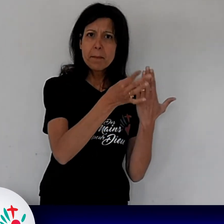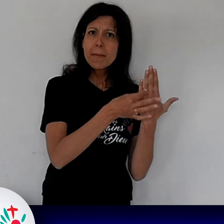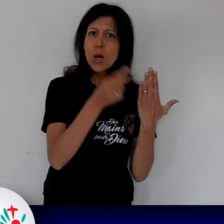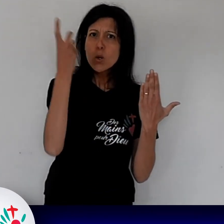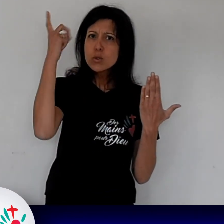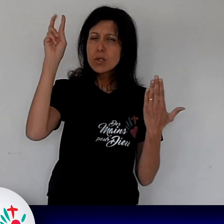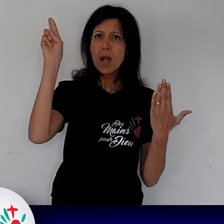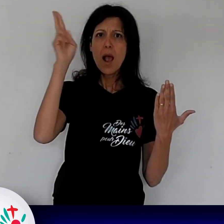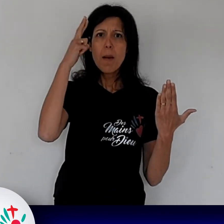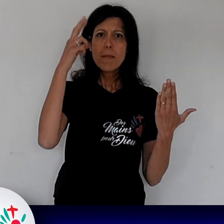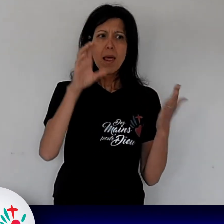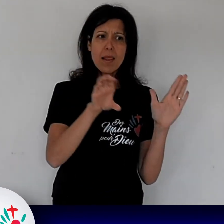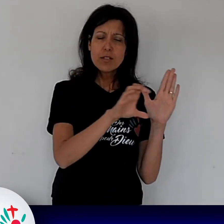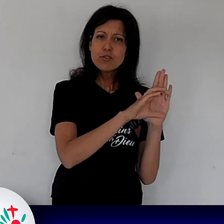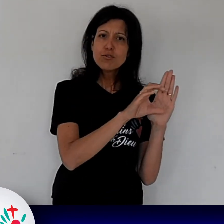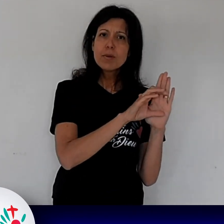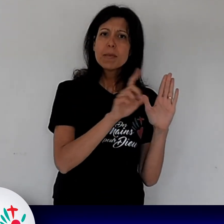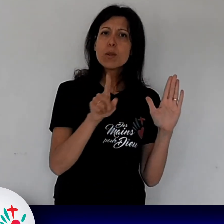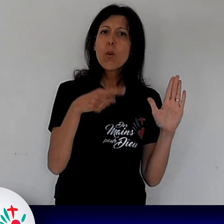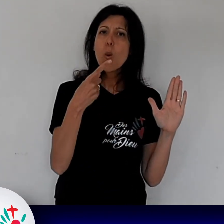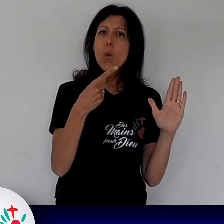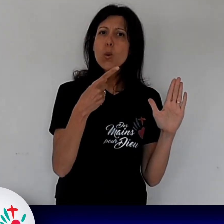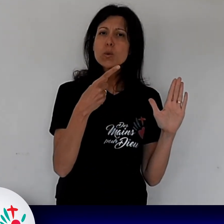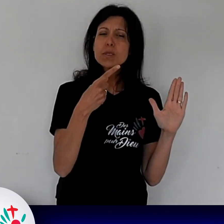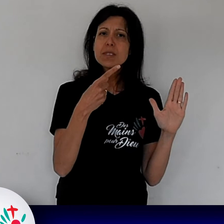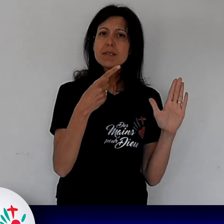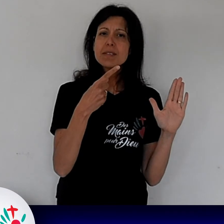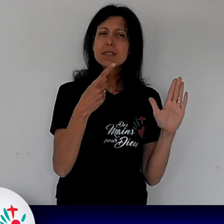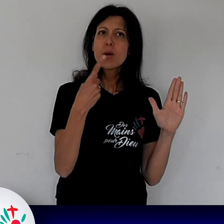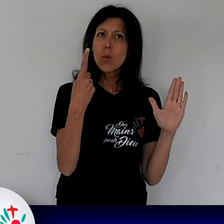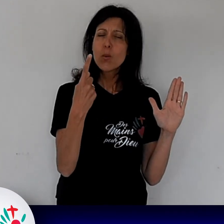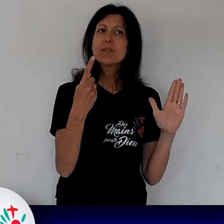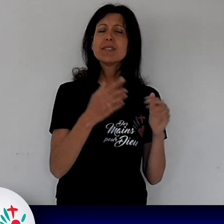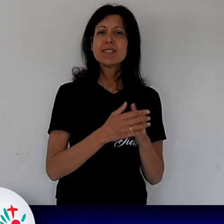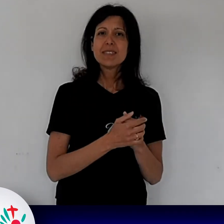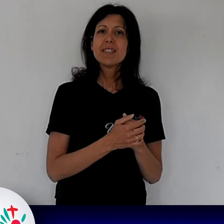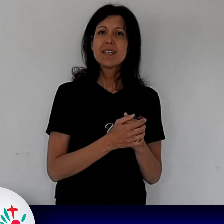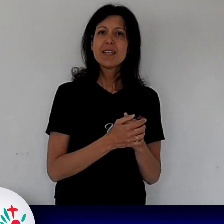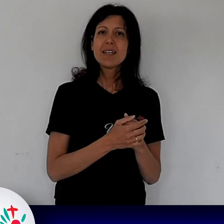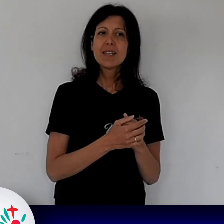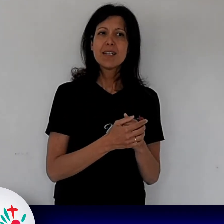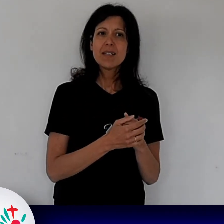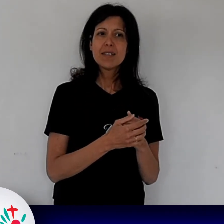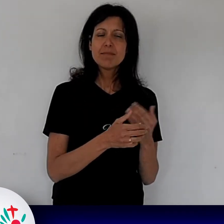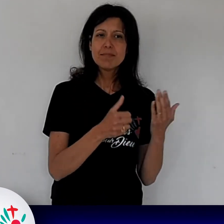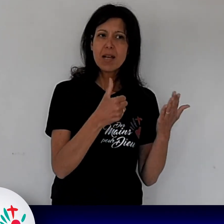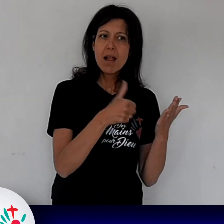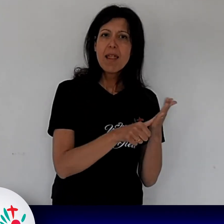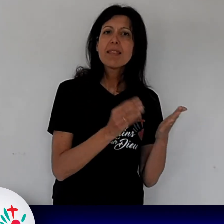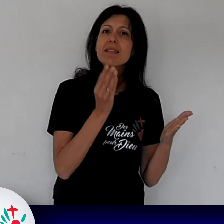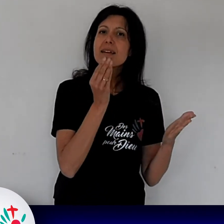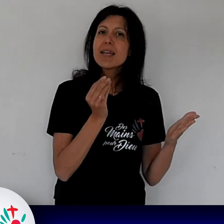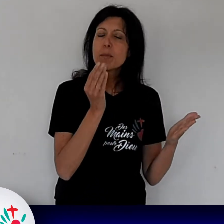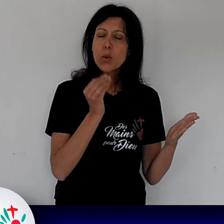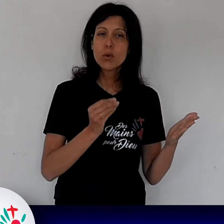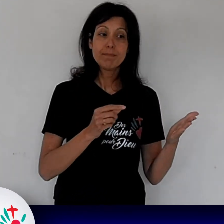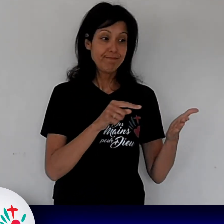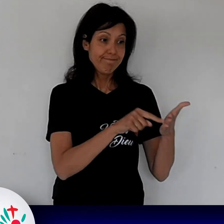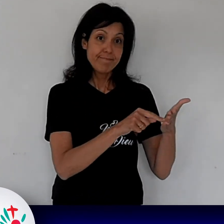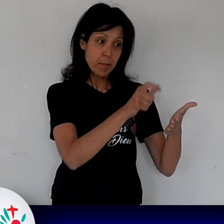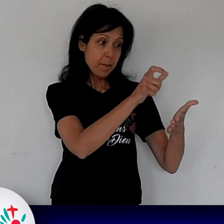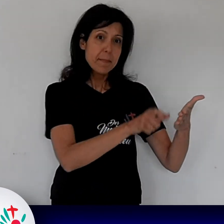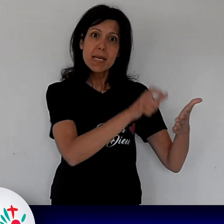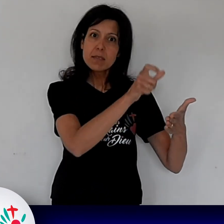que nous devons faire comme ces héros de la foi. Oui, aujourd'hui, nous les appelons les héros de la foi,